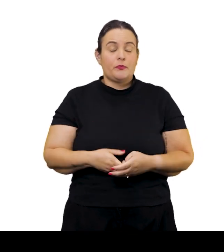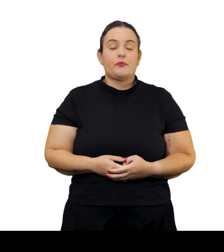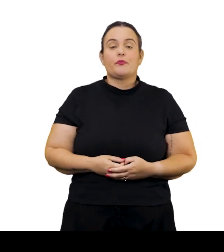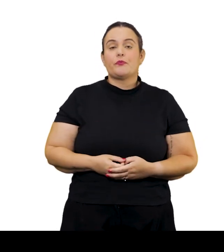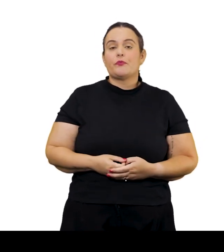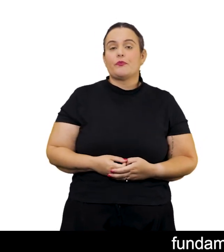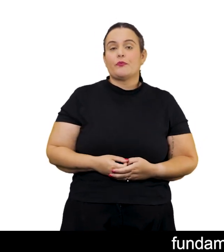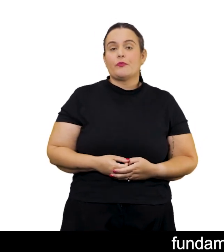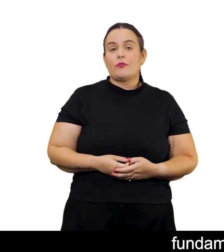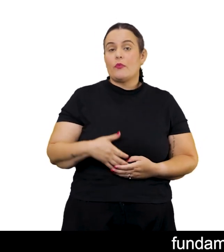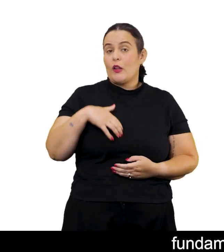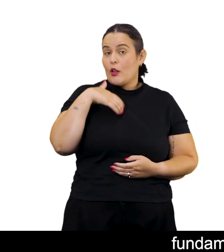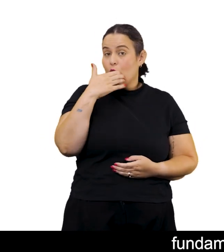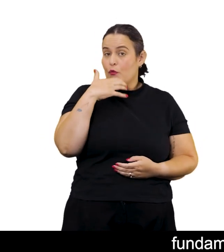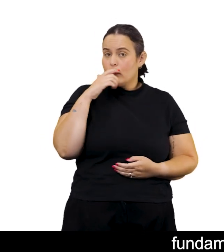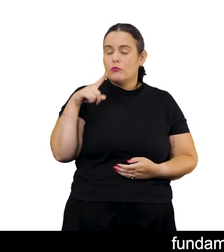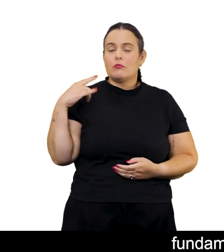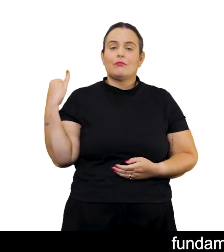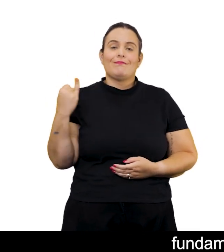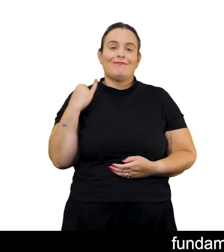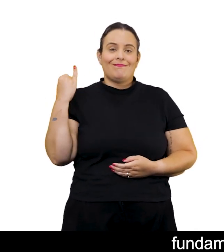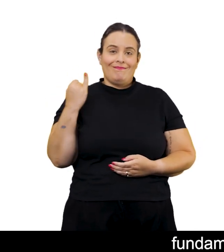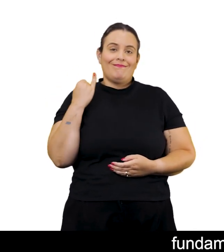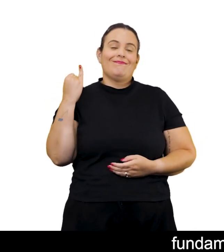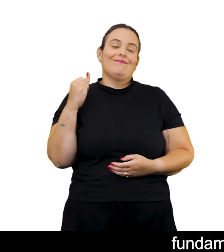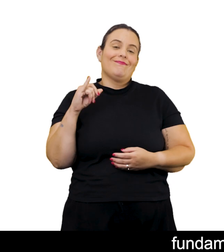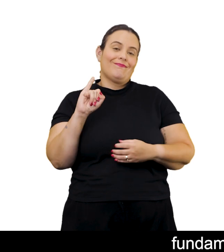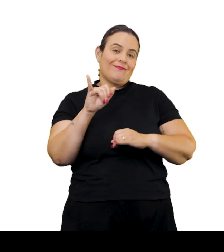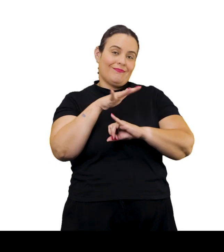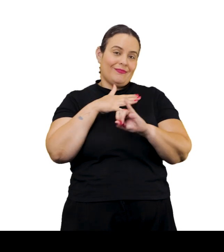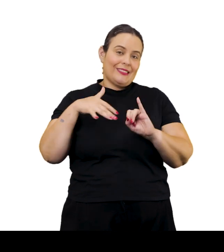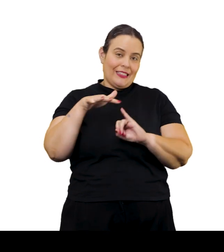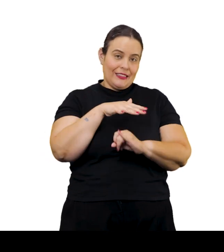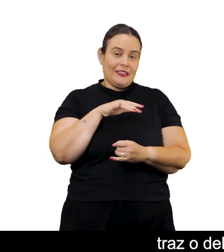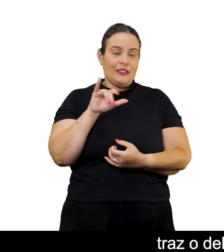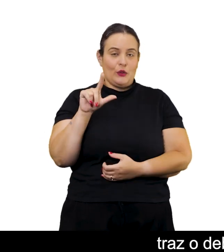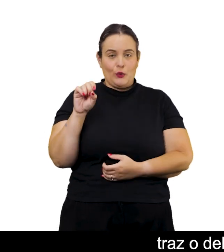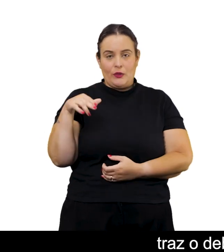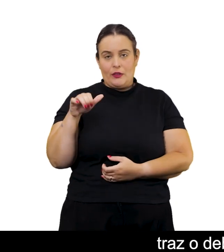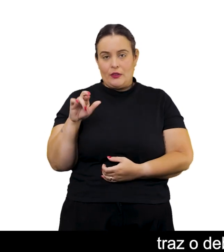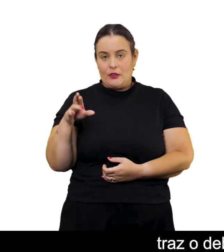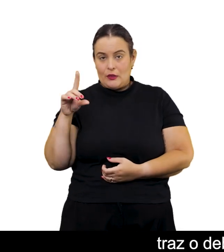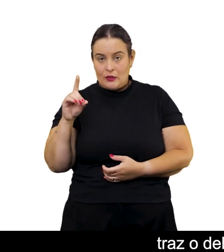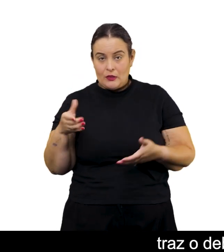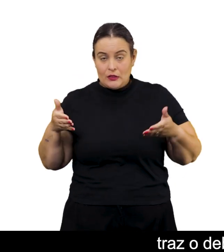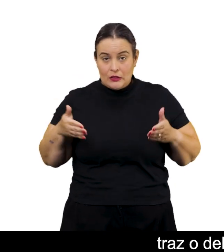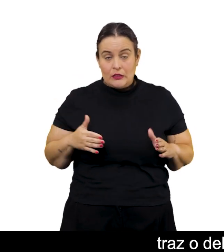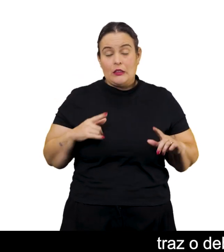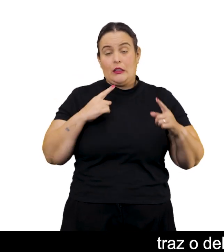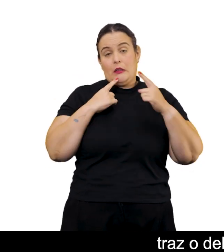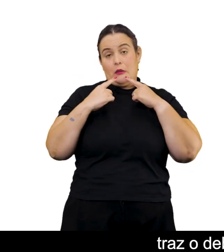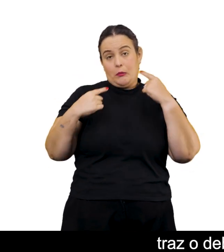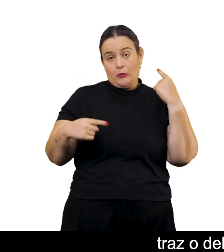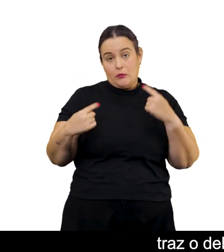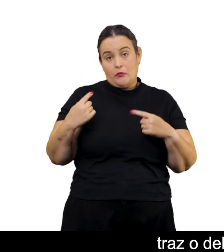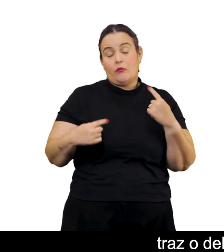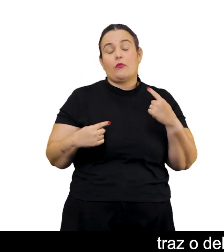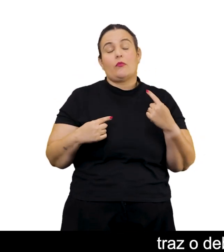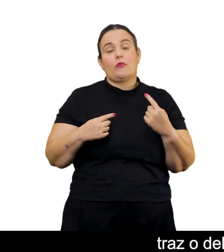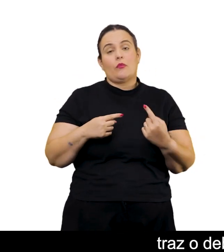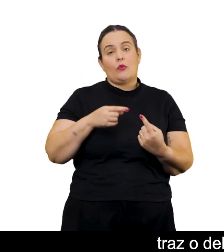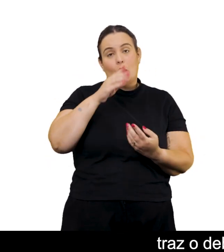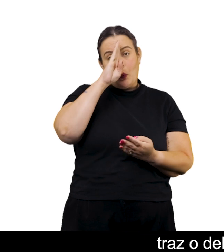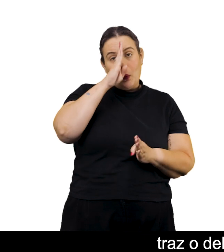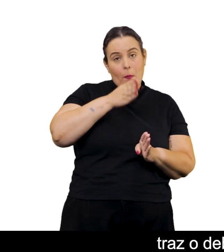E a fruta, fundamental na economia da ilha onde nasceu Leonardo, traz o debate sobre